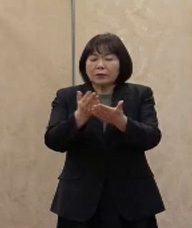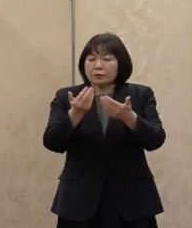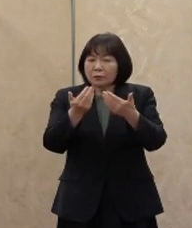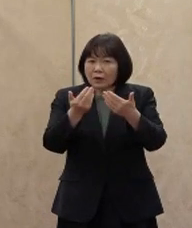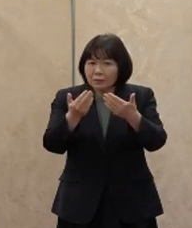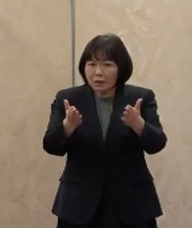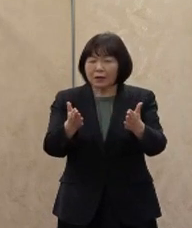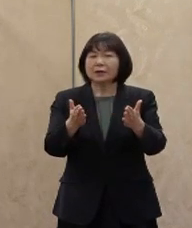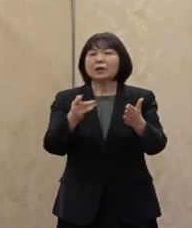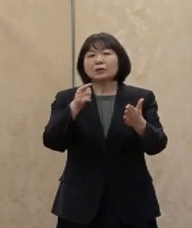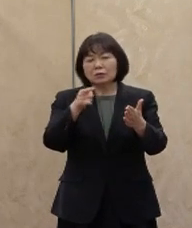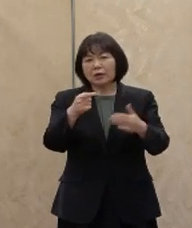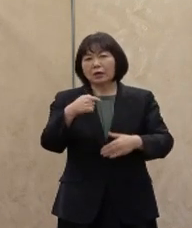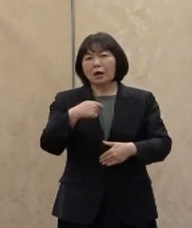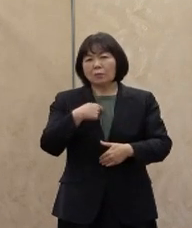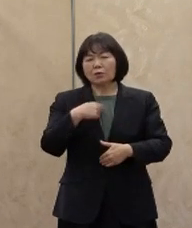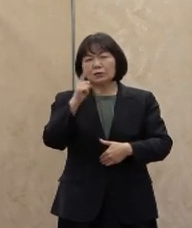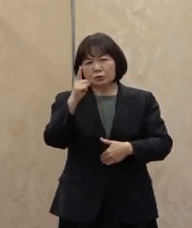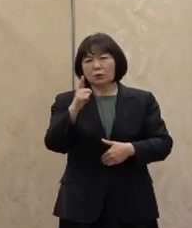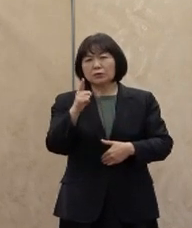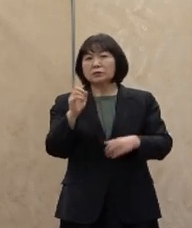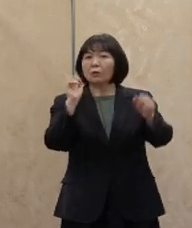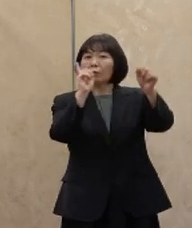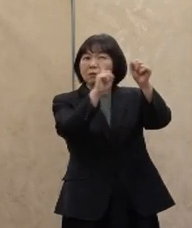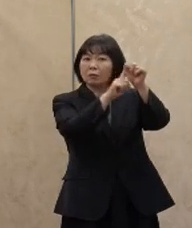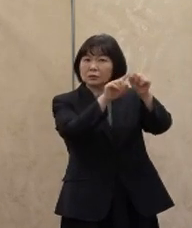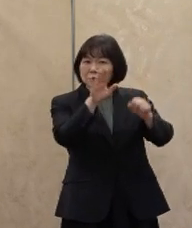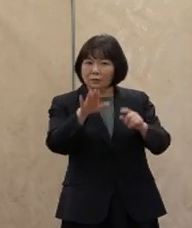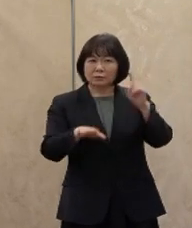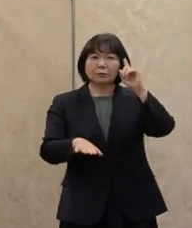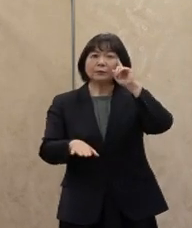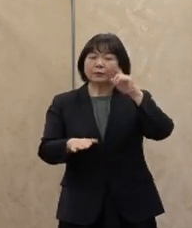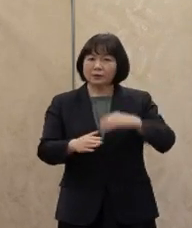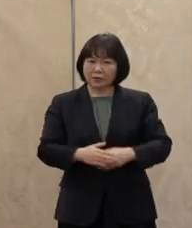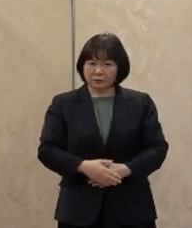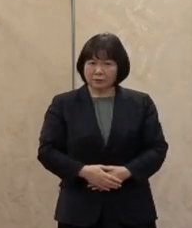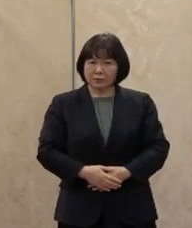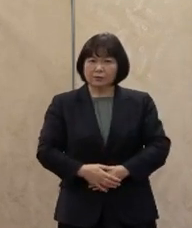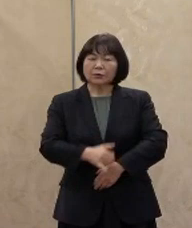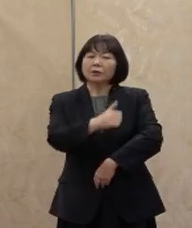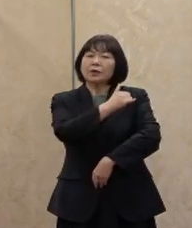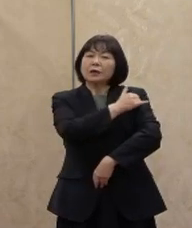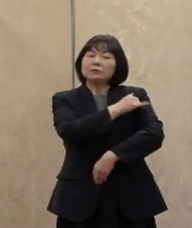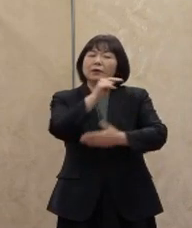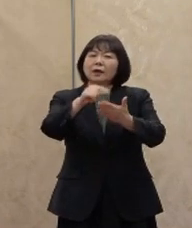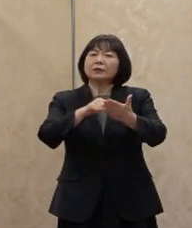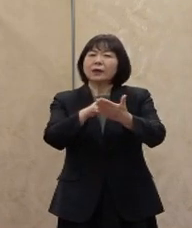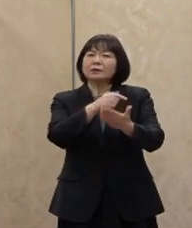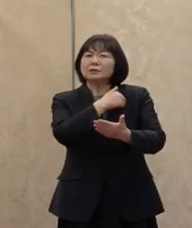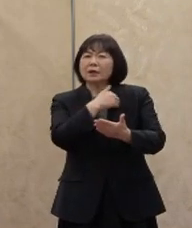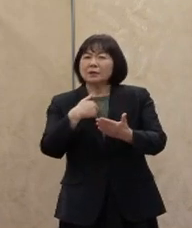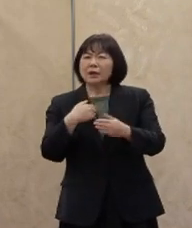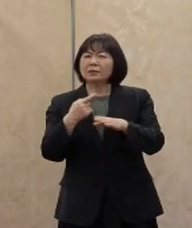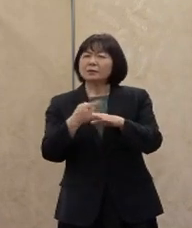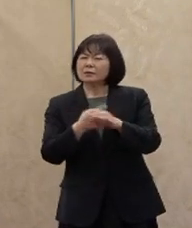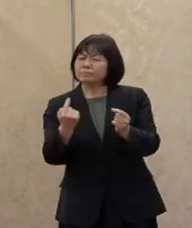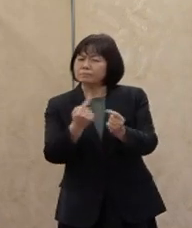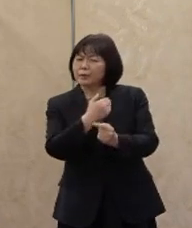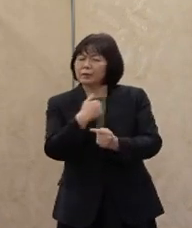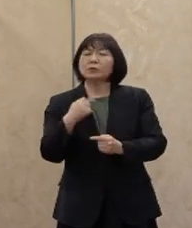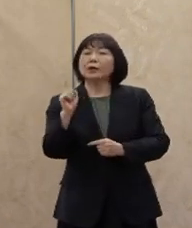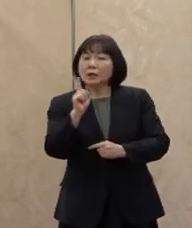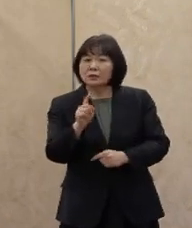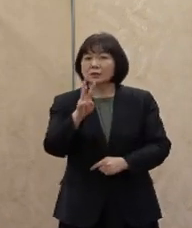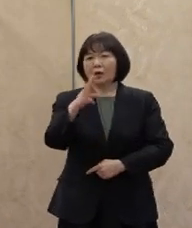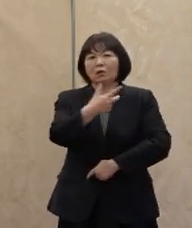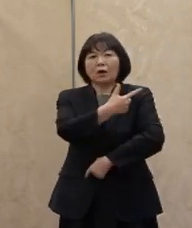る、それが僕はある意味一つのゴールだと思ってて、それがその役割を果たしてくれる大きな可能性があるゲームチェンジャーがワクチンだと思って